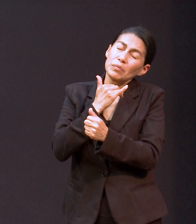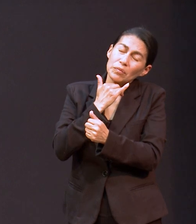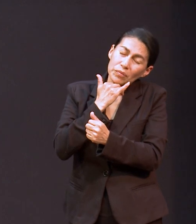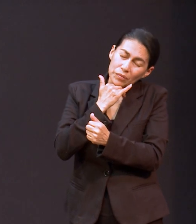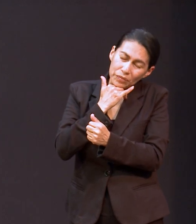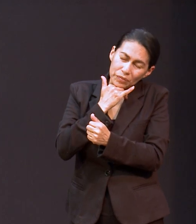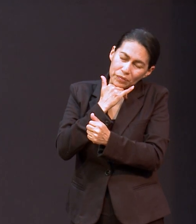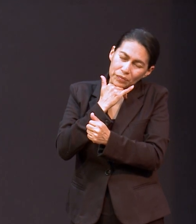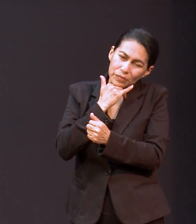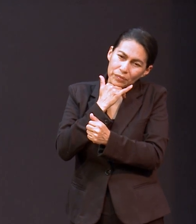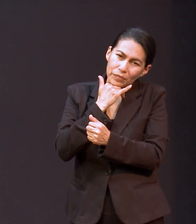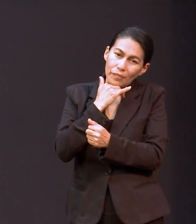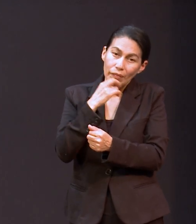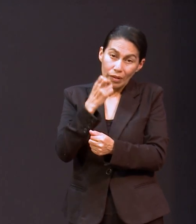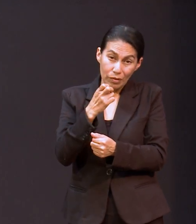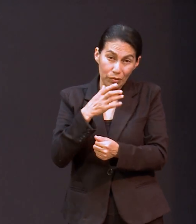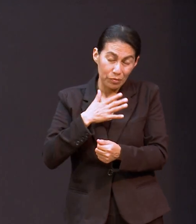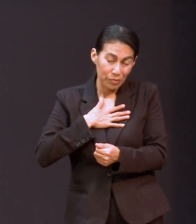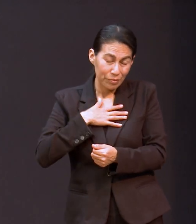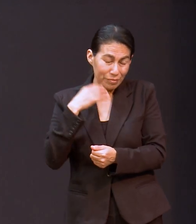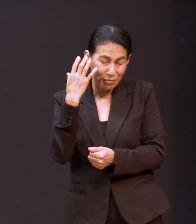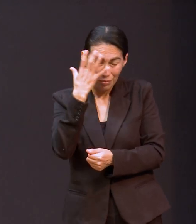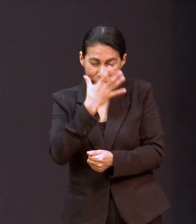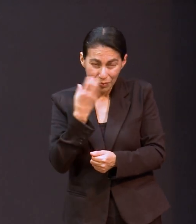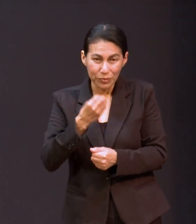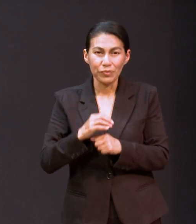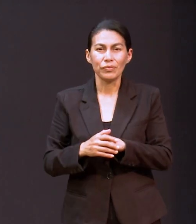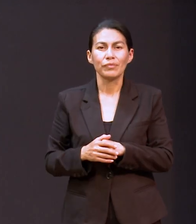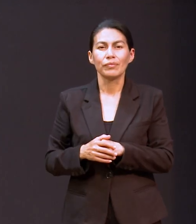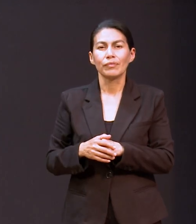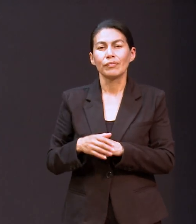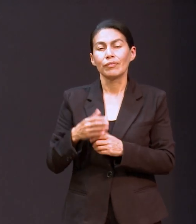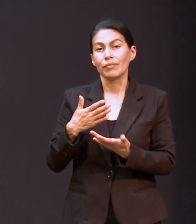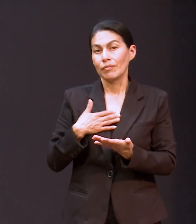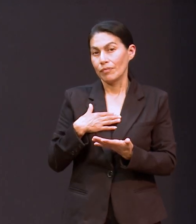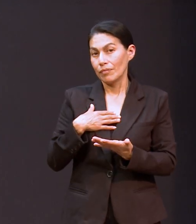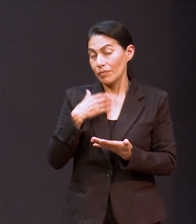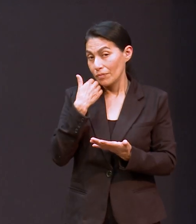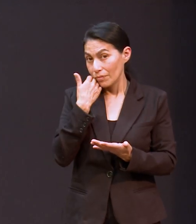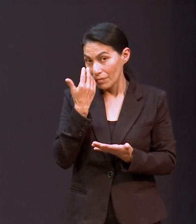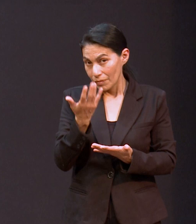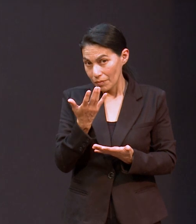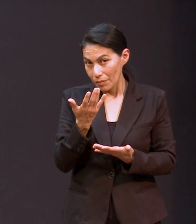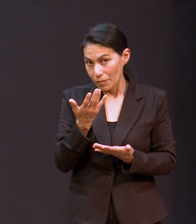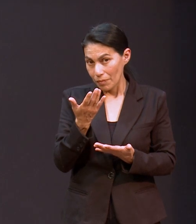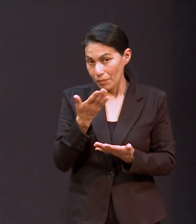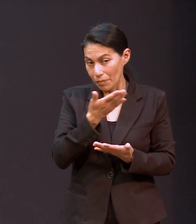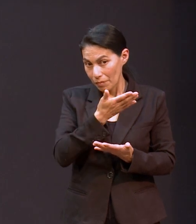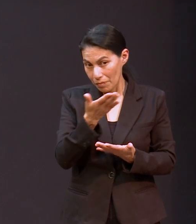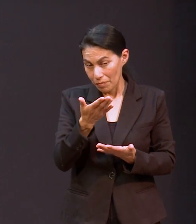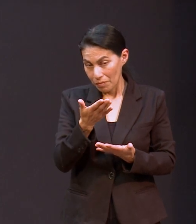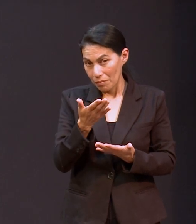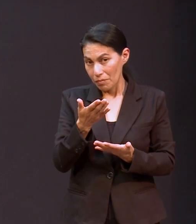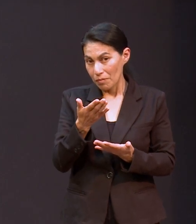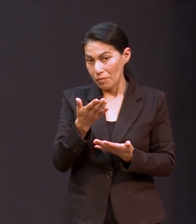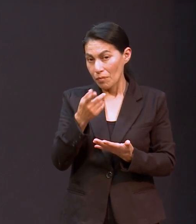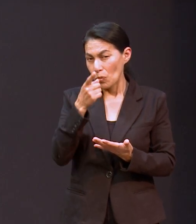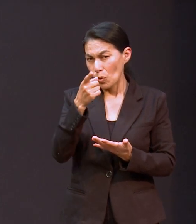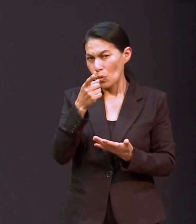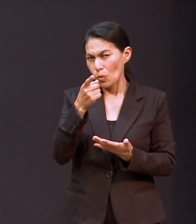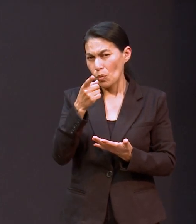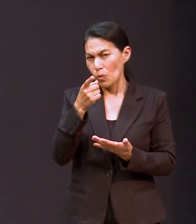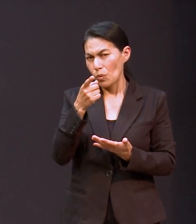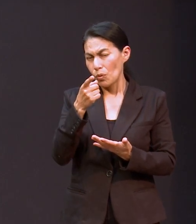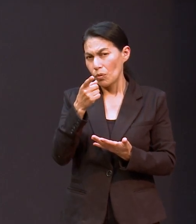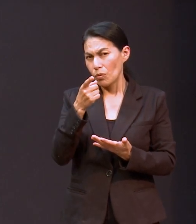para mí es algo muy bello y quisiera dejarle a cada uno de ustedes este esta Beta